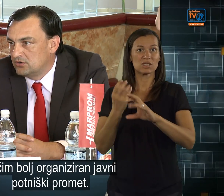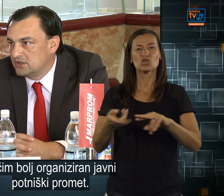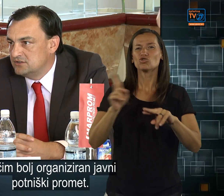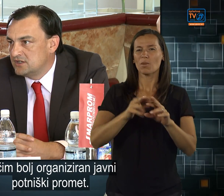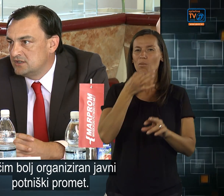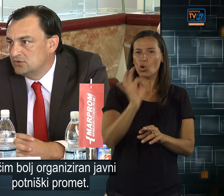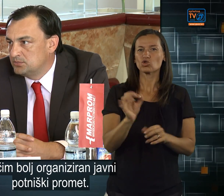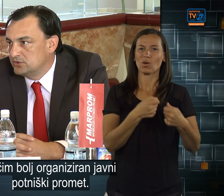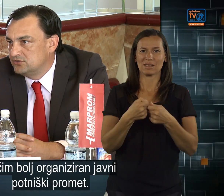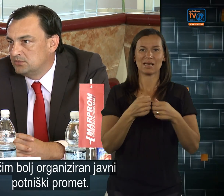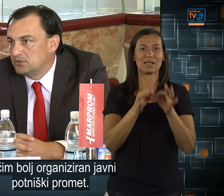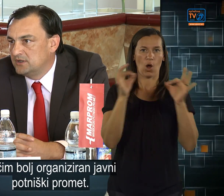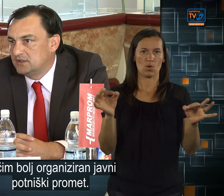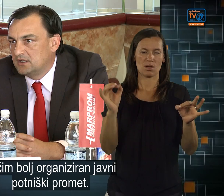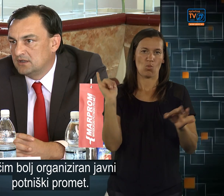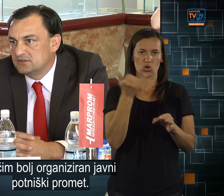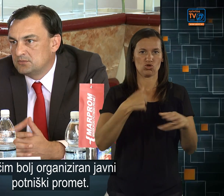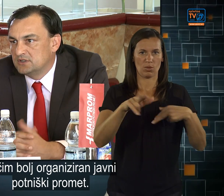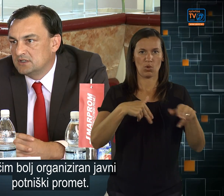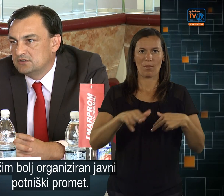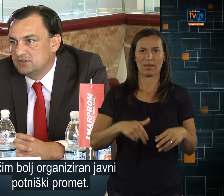bolj organiziran javni potniški promet.